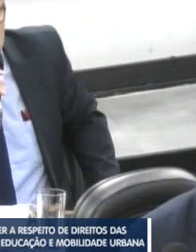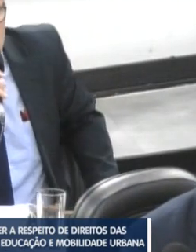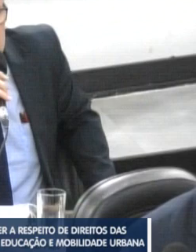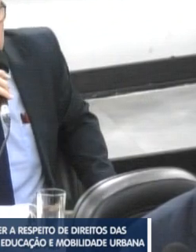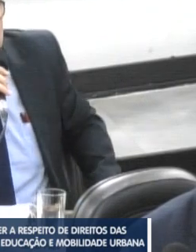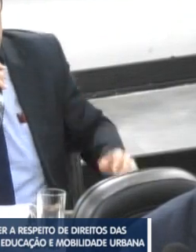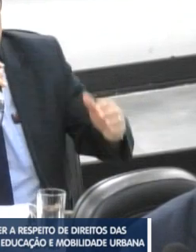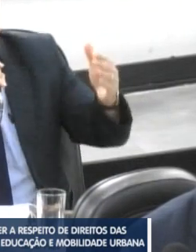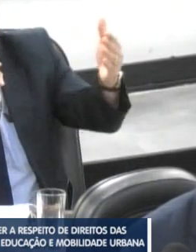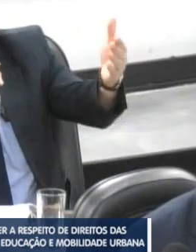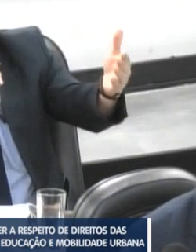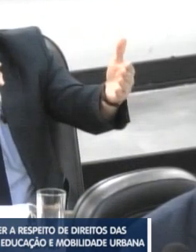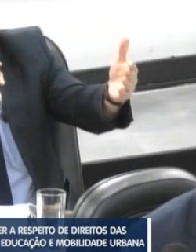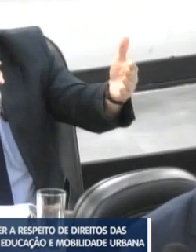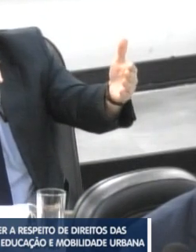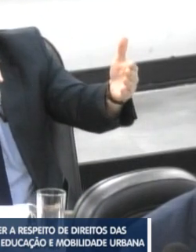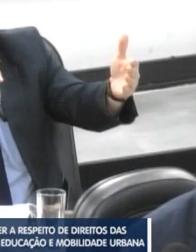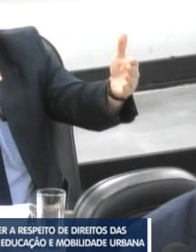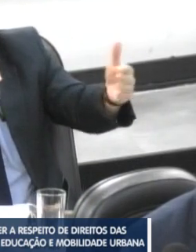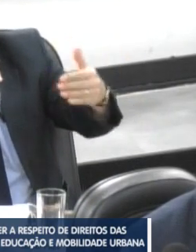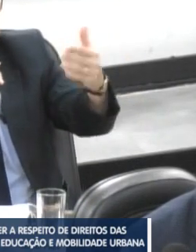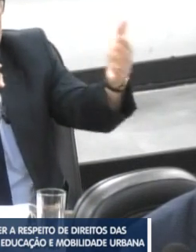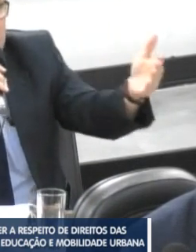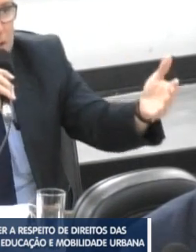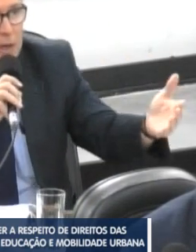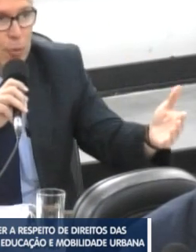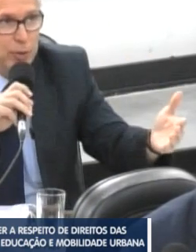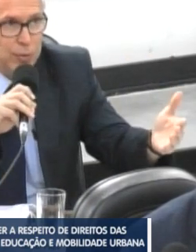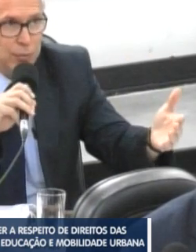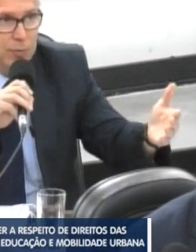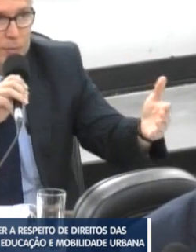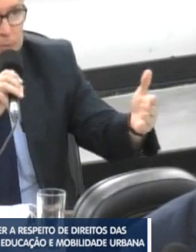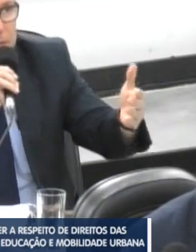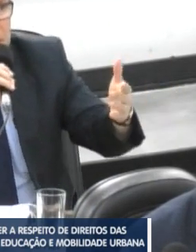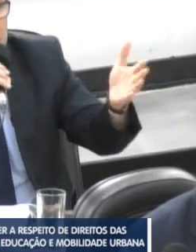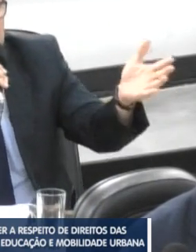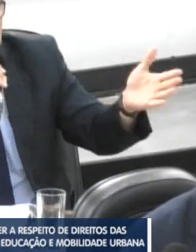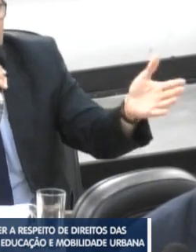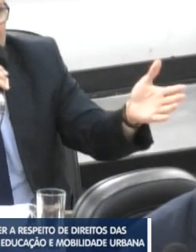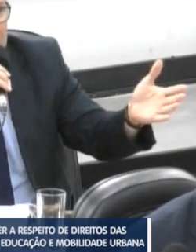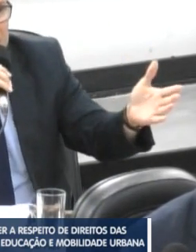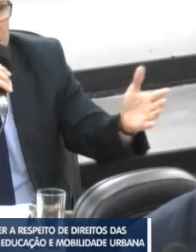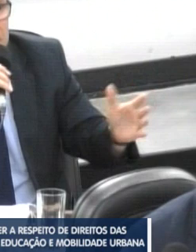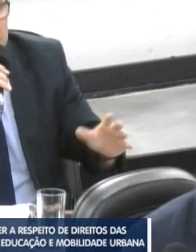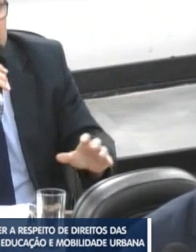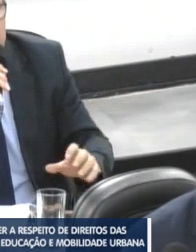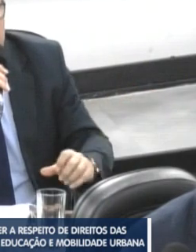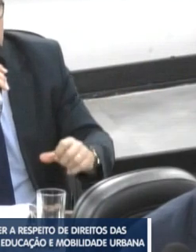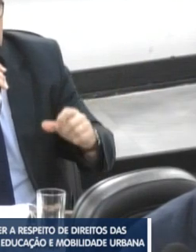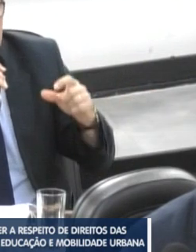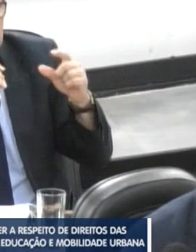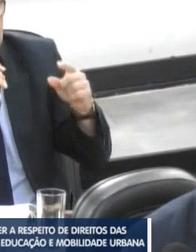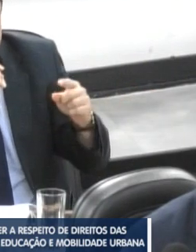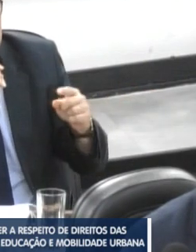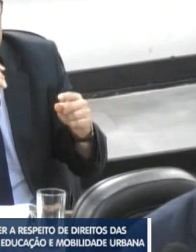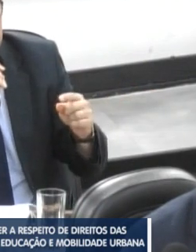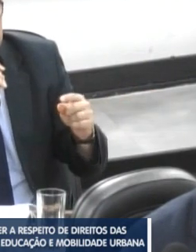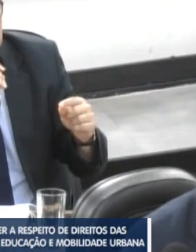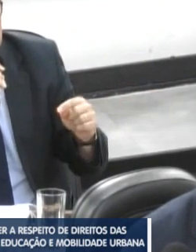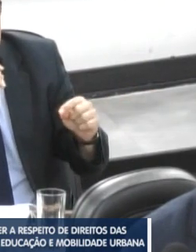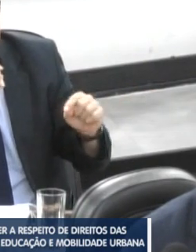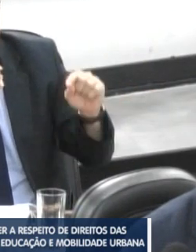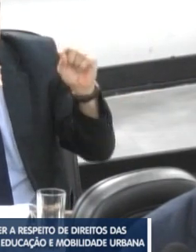direito. Se abordou muito bem a questão do ônibus, que o cadeirante tem que andar 8 quadras. Eu queria